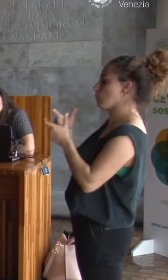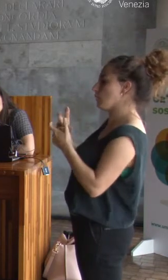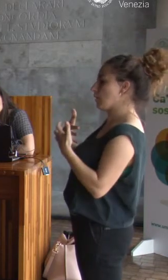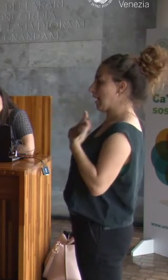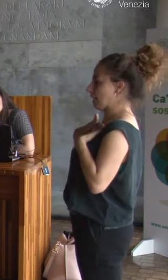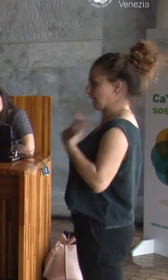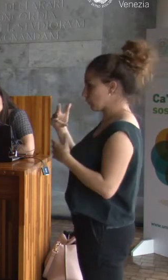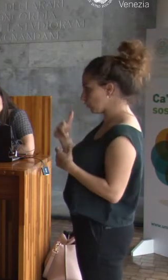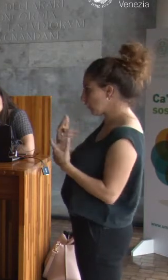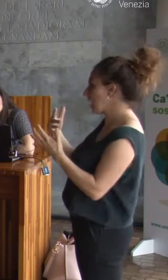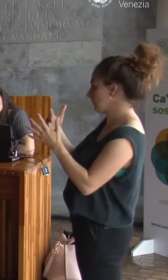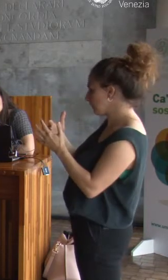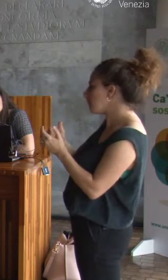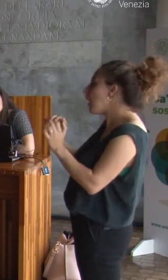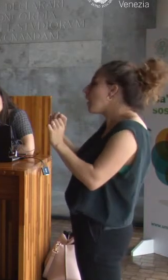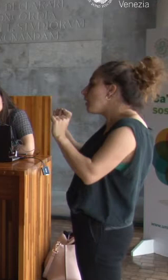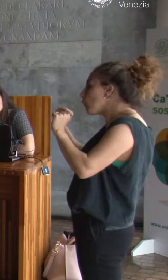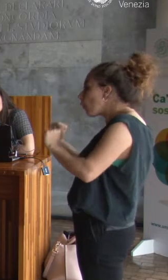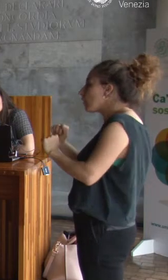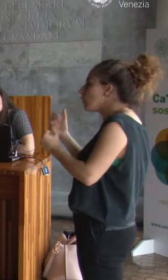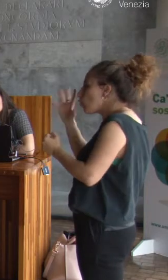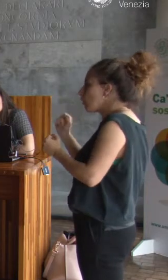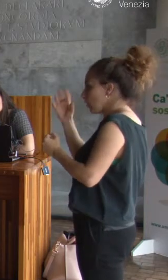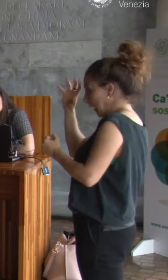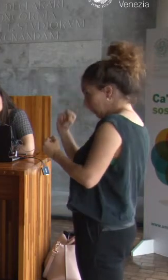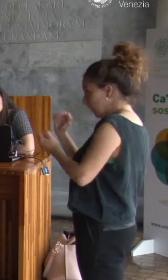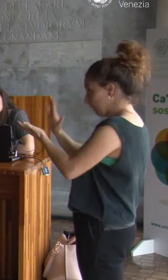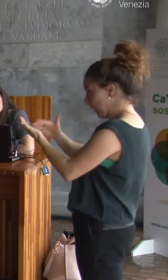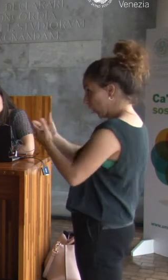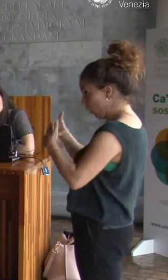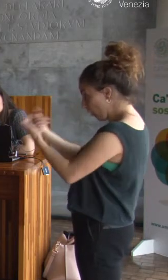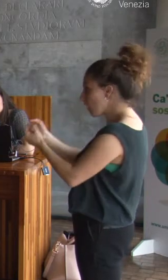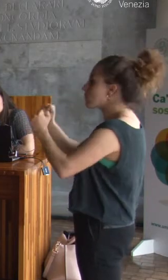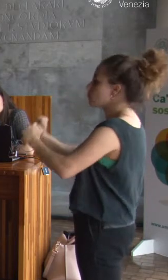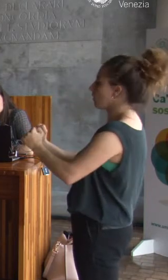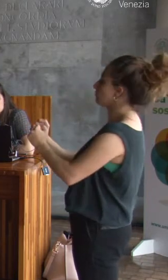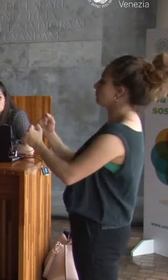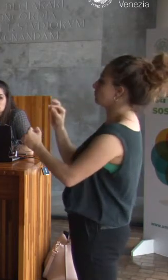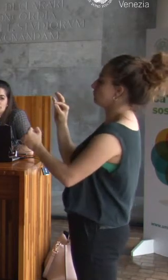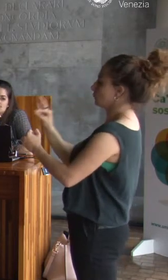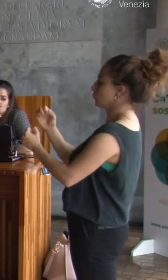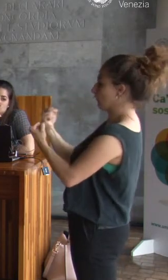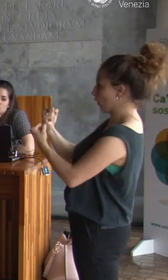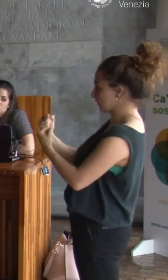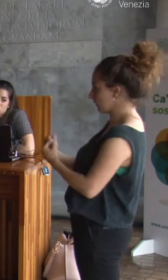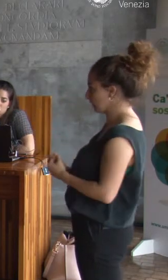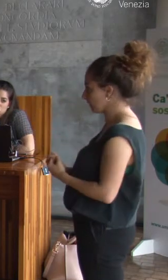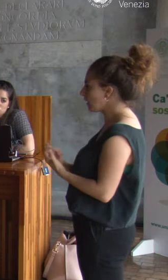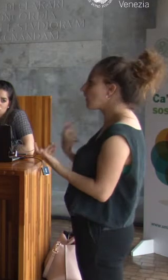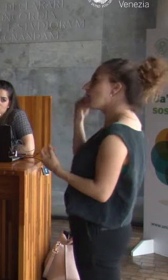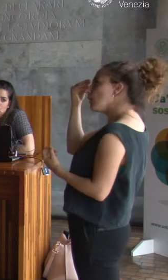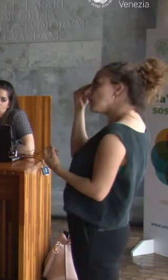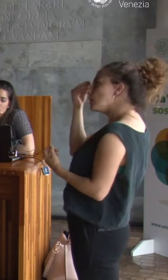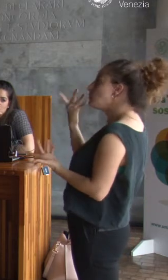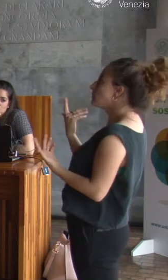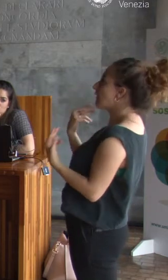sociali. Ma altre volte, quando è compresa, riconosciuta e valorizzata, può essere un punto di forza. Spesso mi chiedo in che direzione